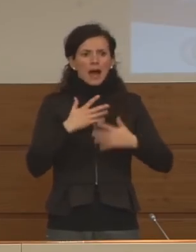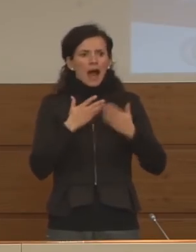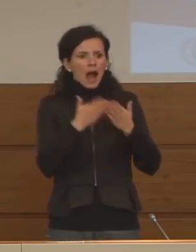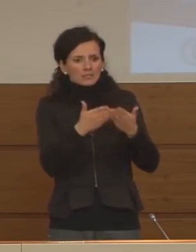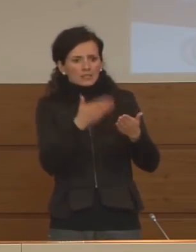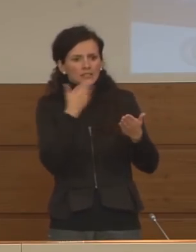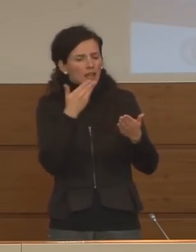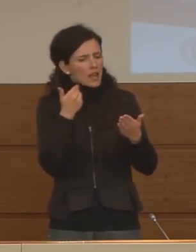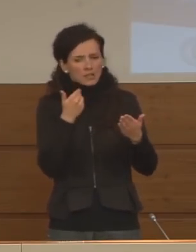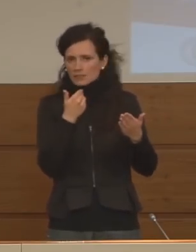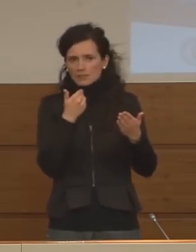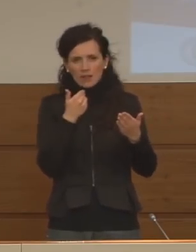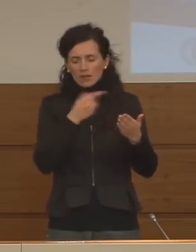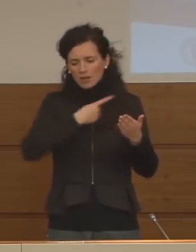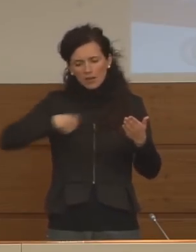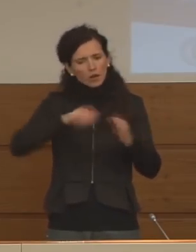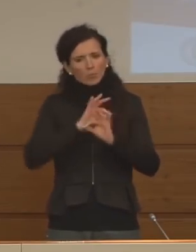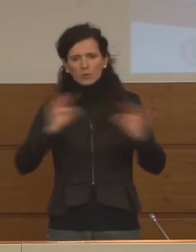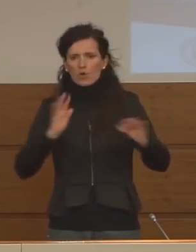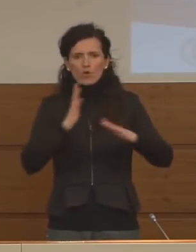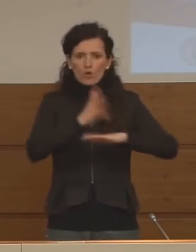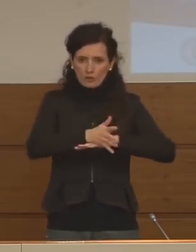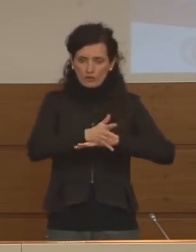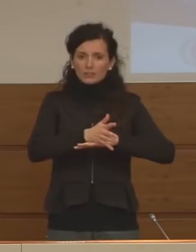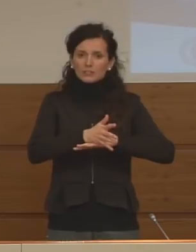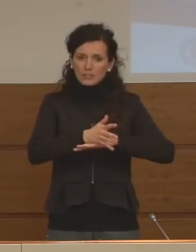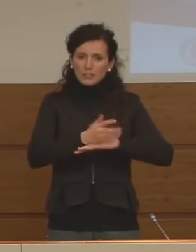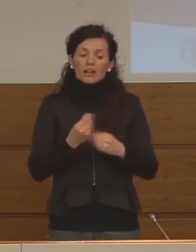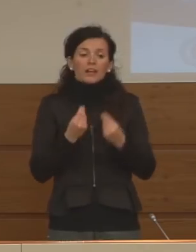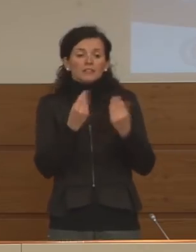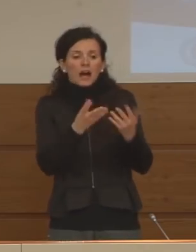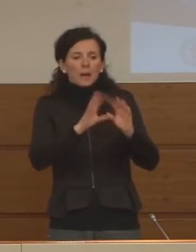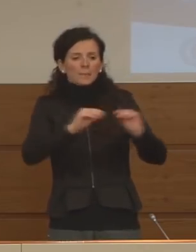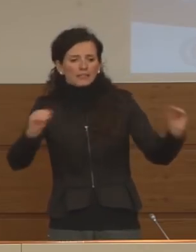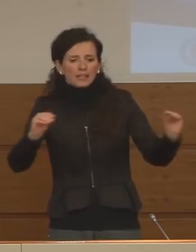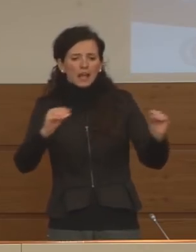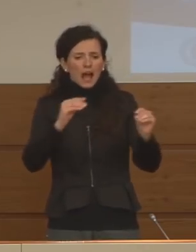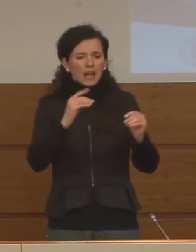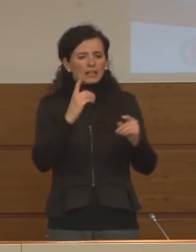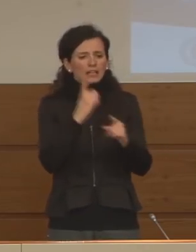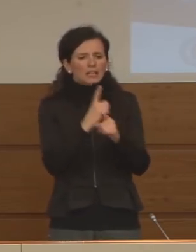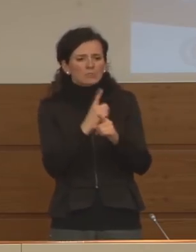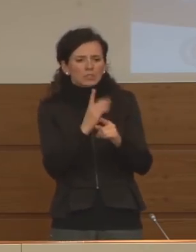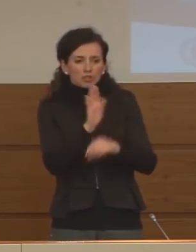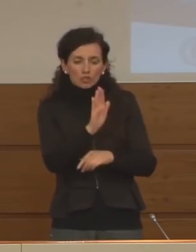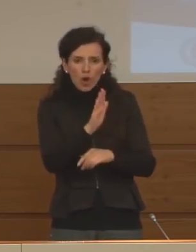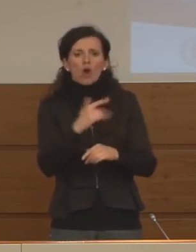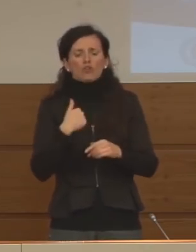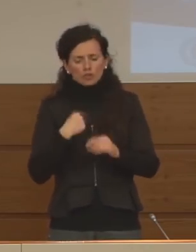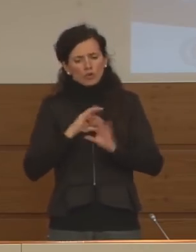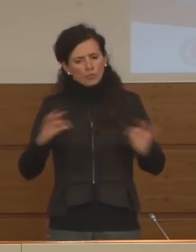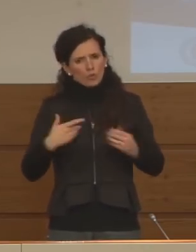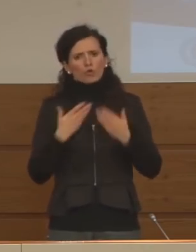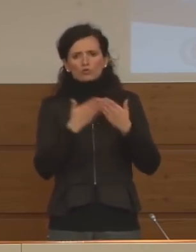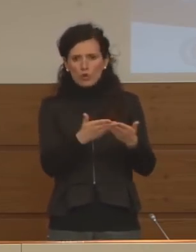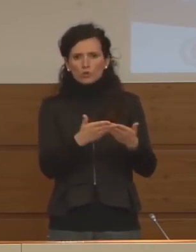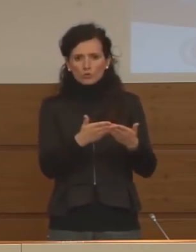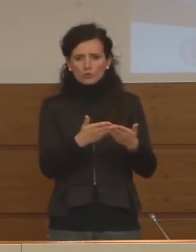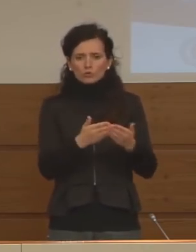e far sì che ciò accada nel tempo più breve possibile